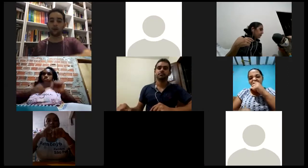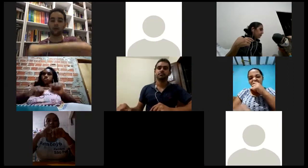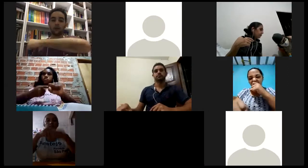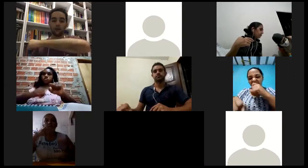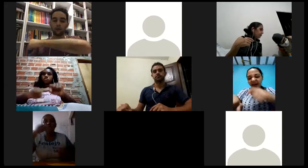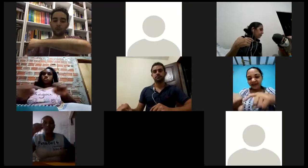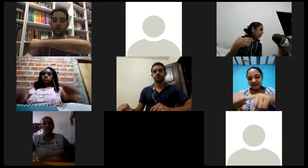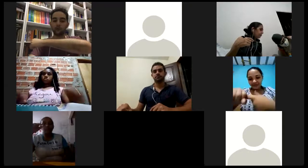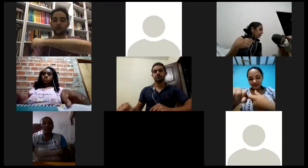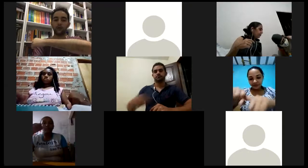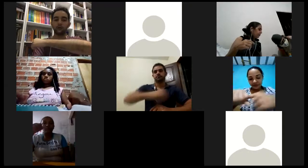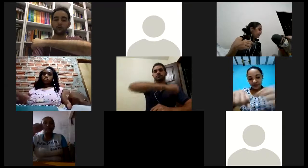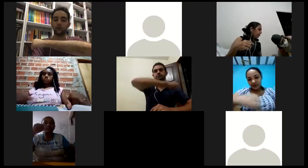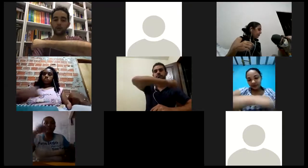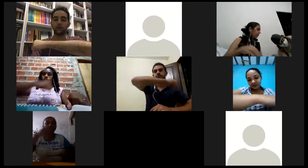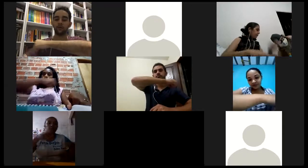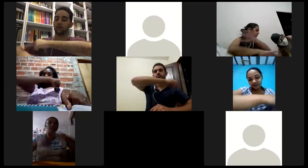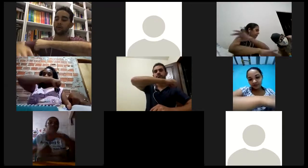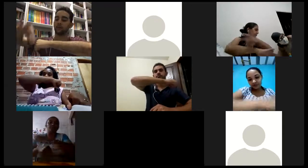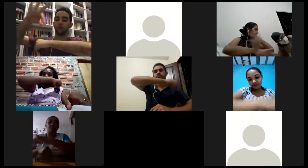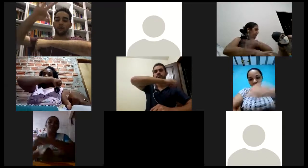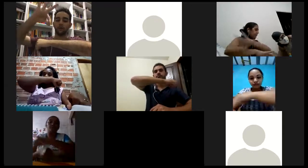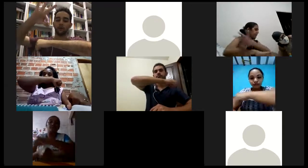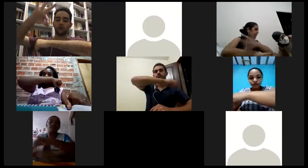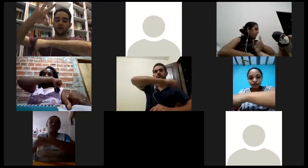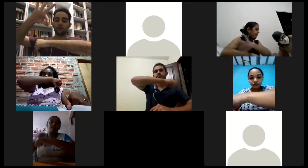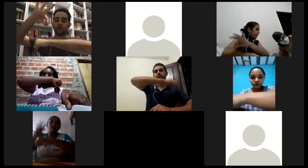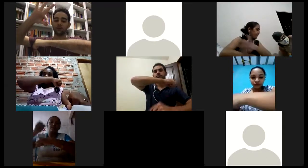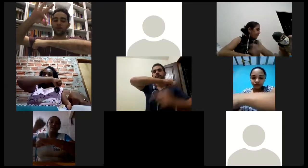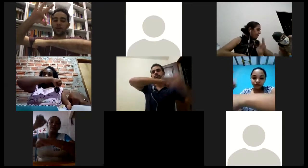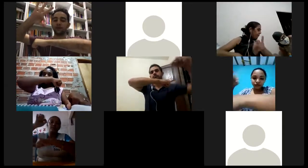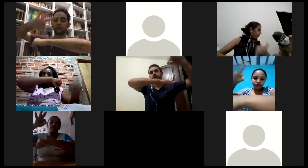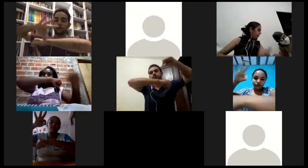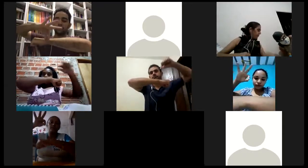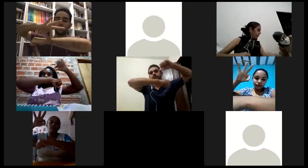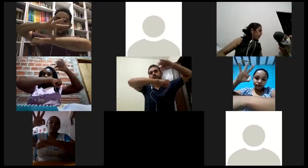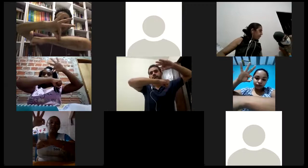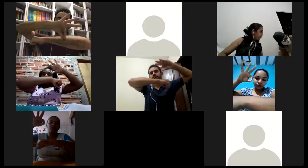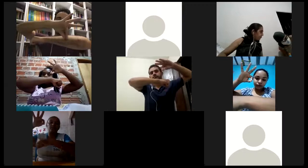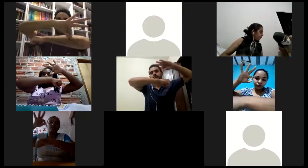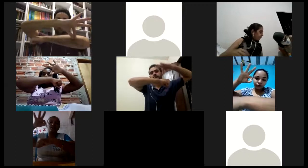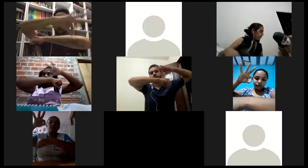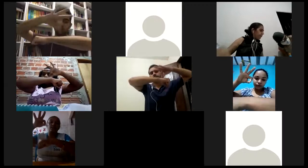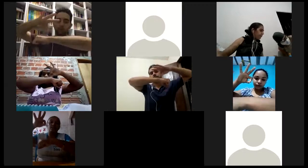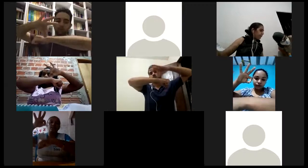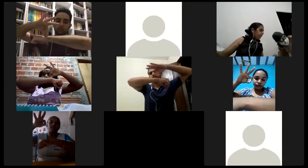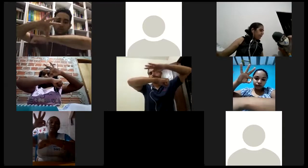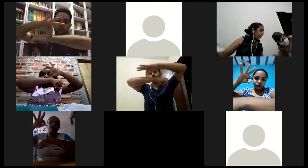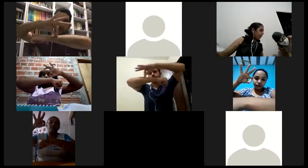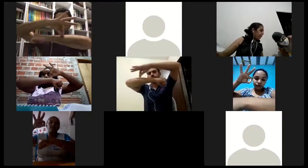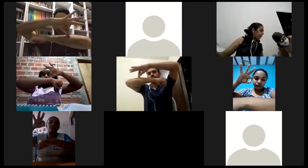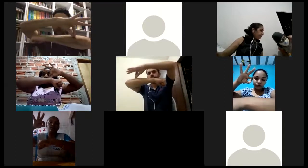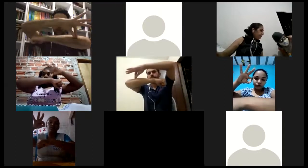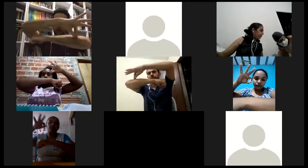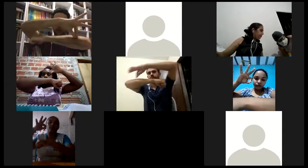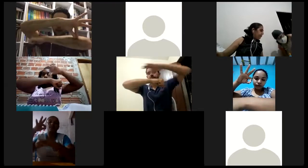Régua, eu coloco meu braço na horizontal na minha frente, pego minha mão como se fosse fazer chá e meço.